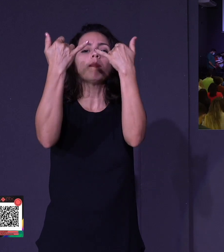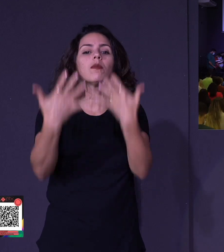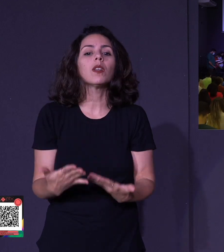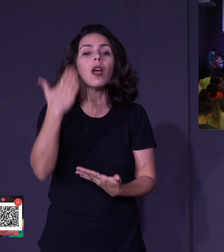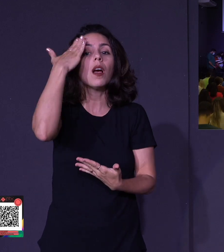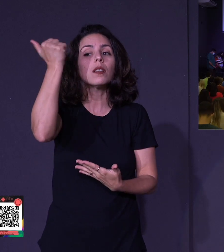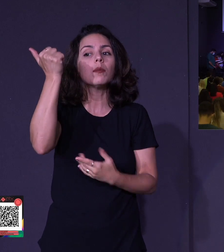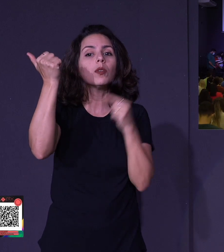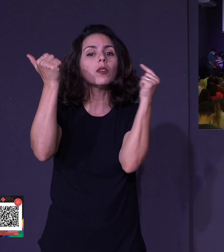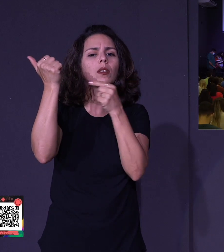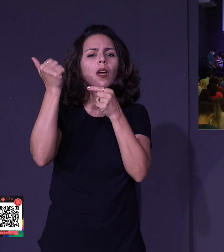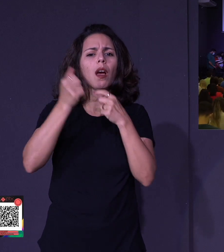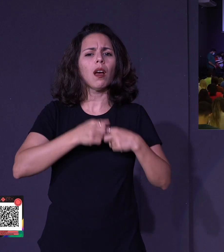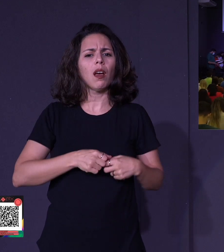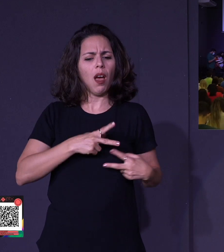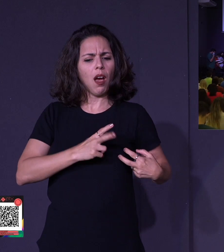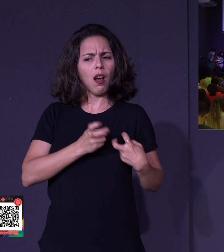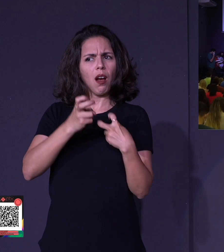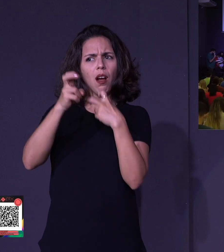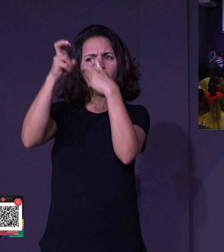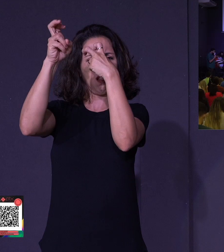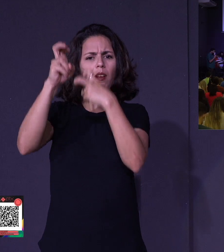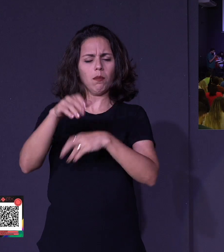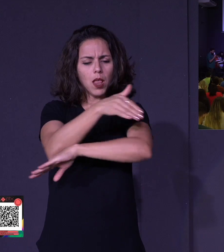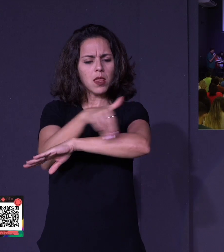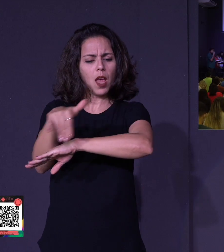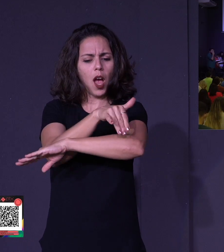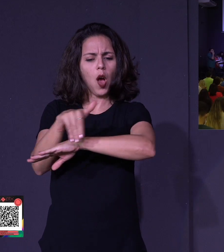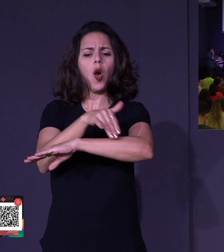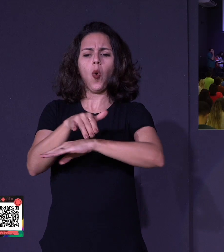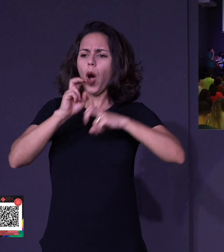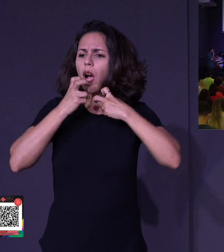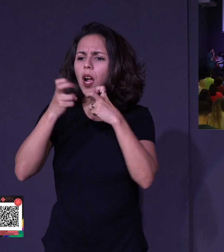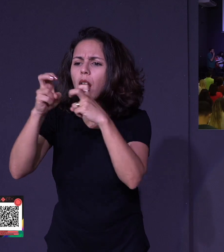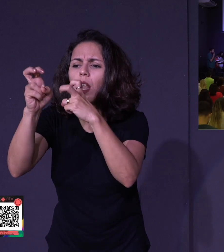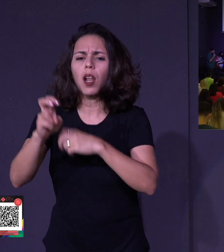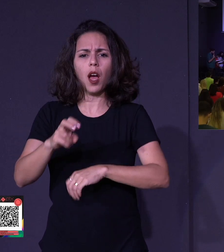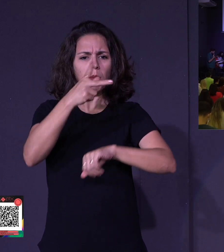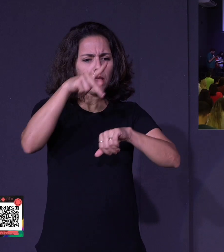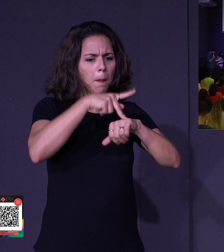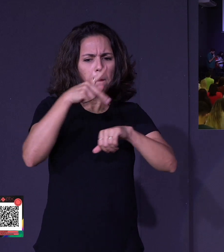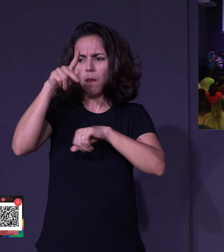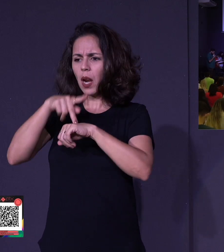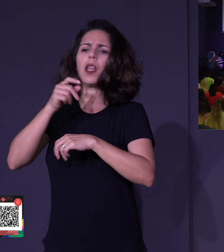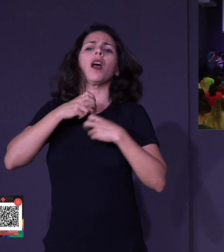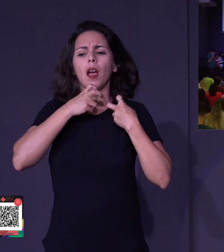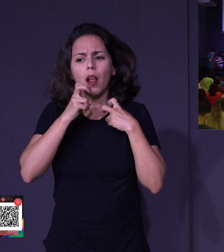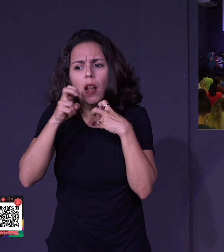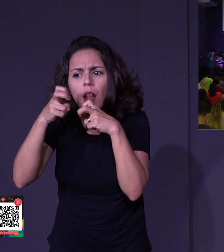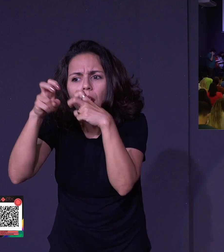nas ruas. Ergue a voz nas praças públicas, nas esquinas das ruas barulhentas, ela